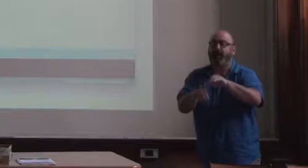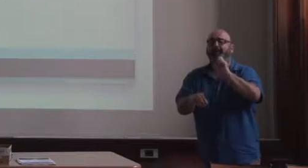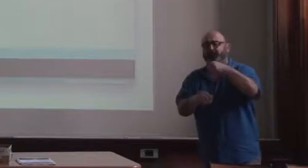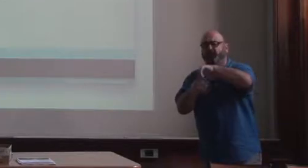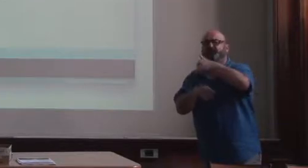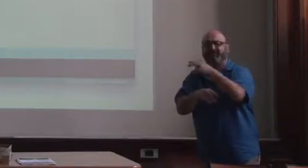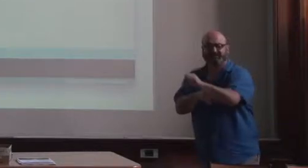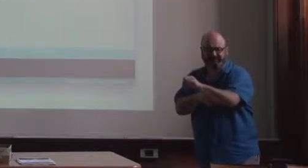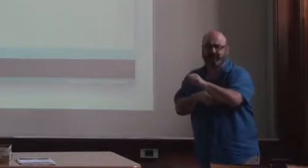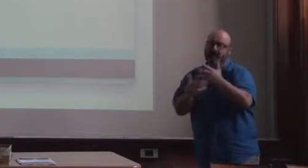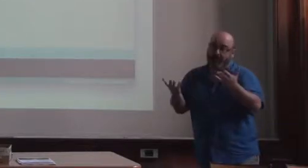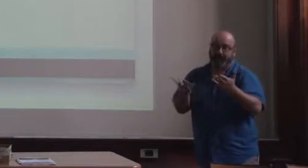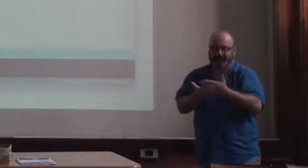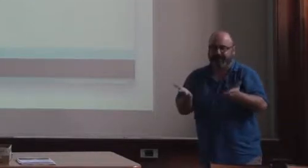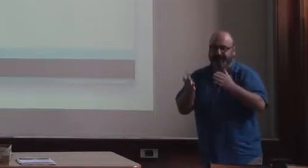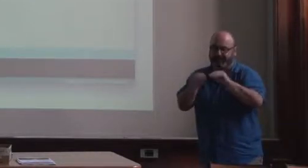ça.